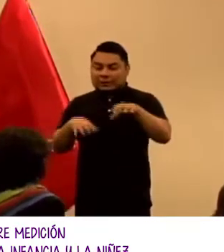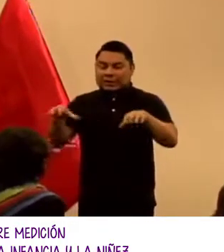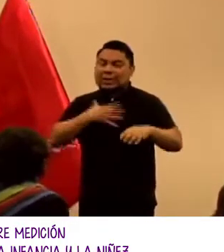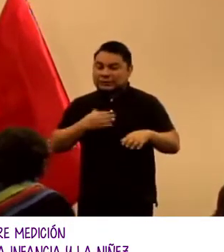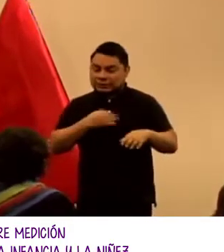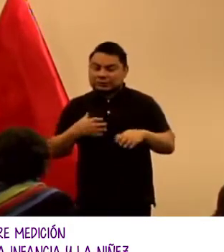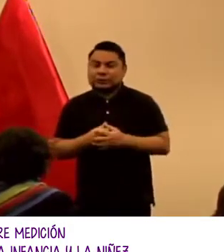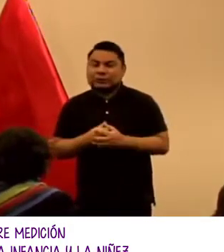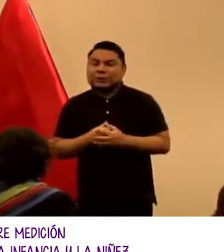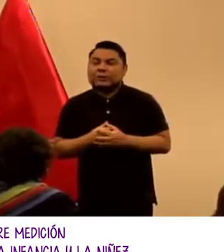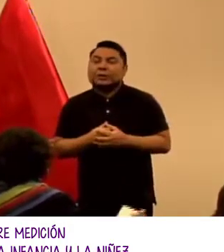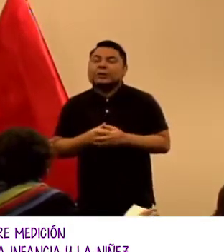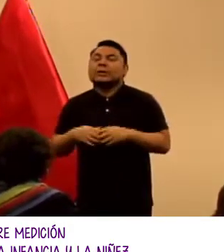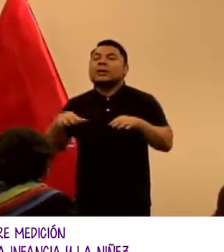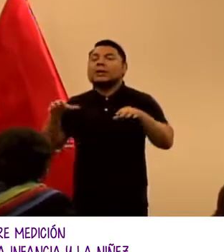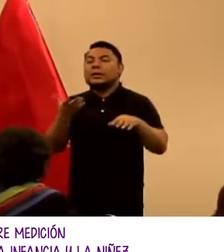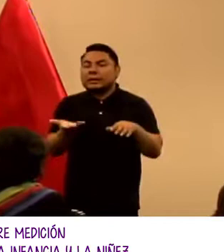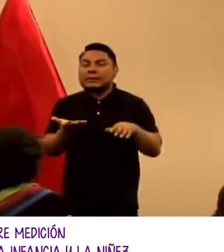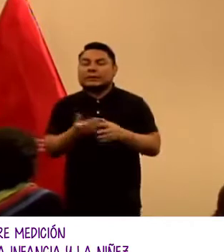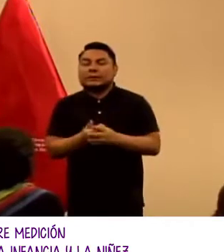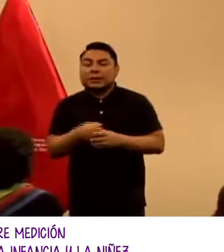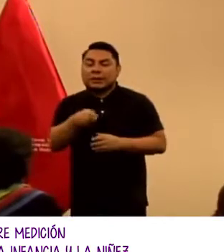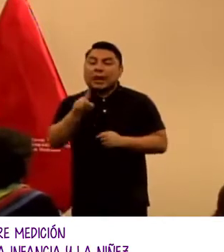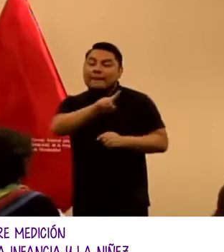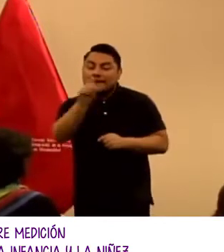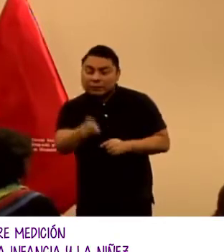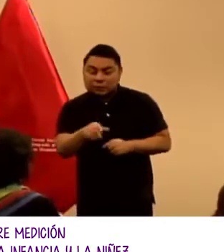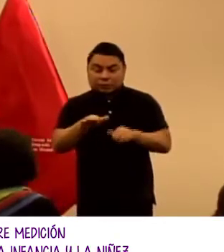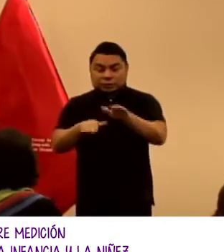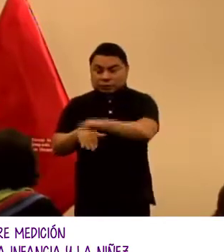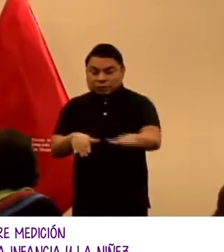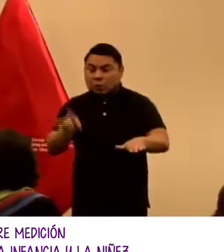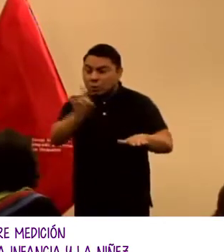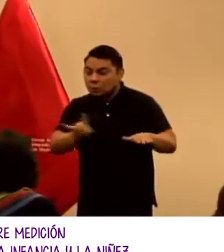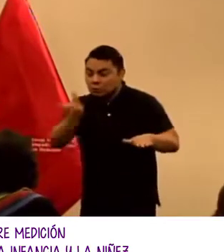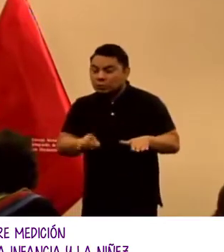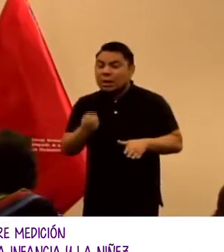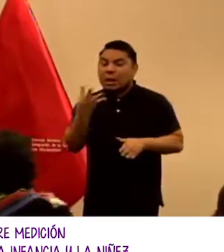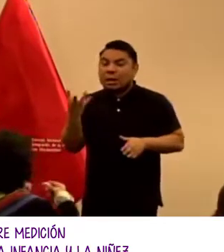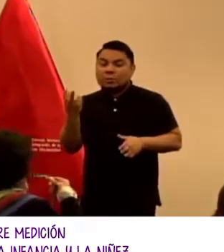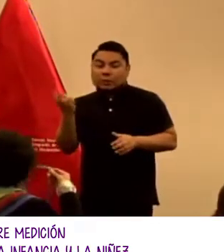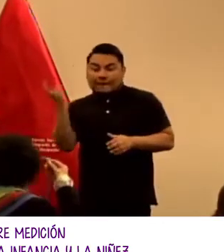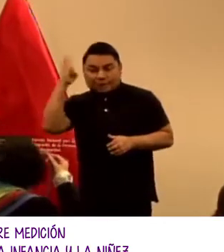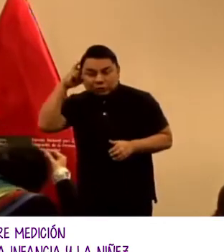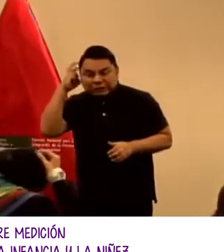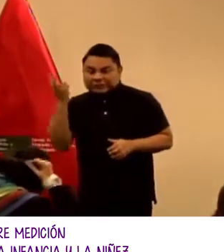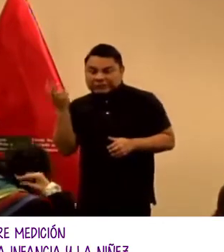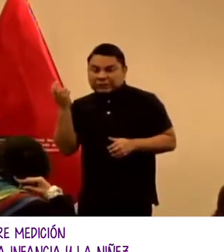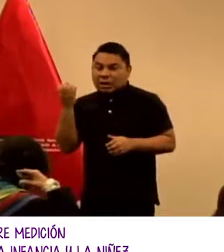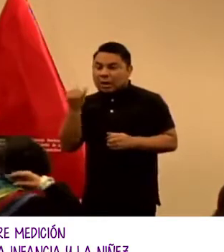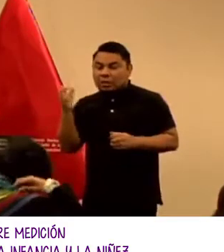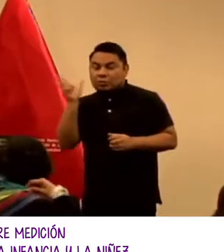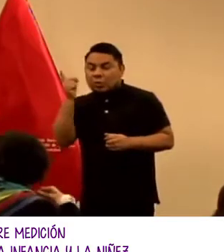edad y se pregunta si el niño o la niña usa alguna prótesis auditiva